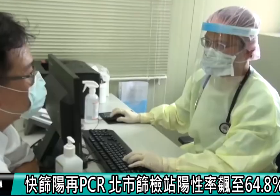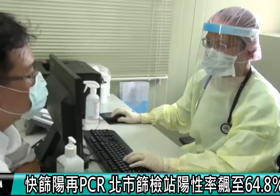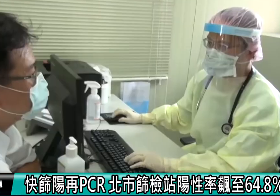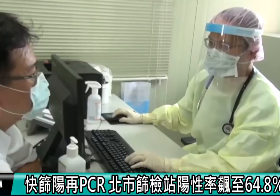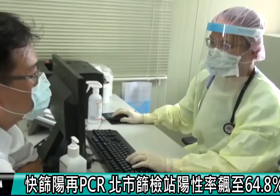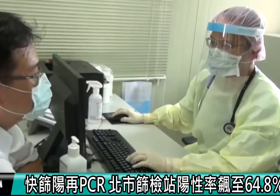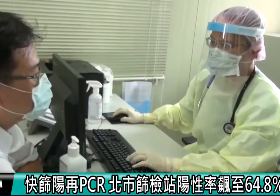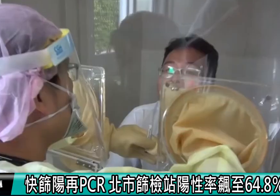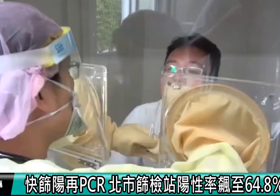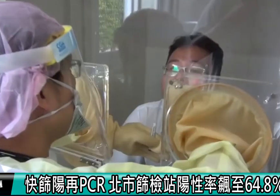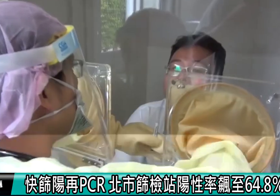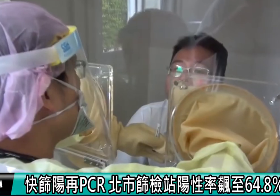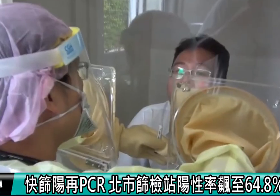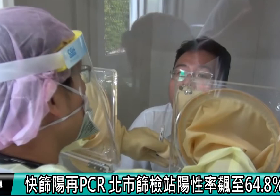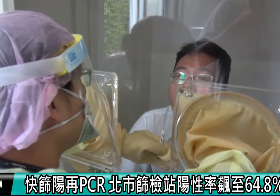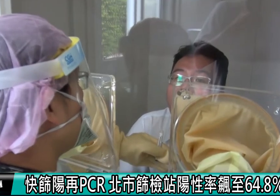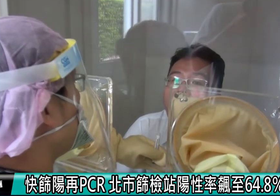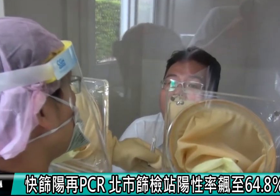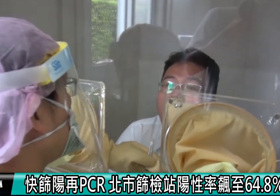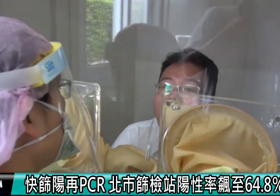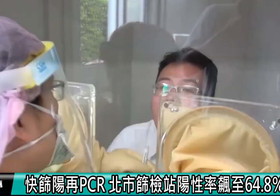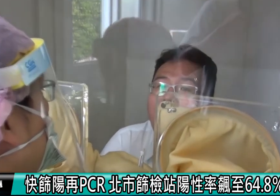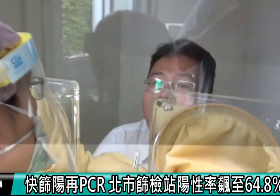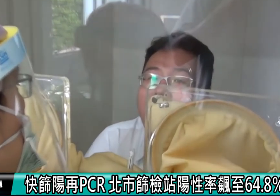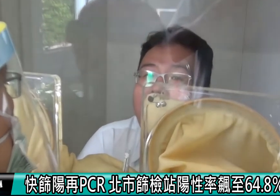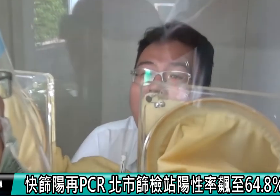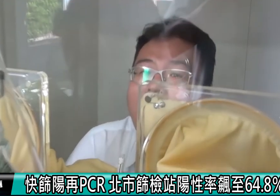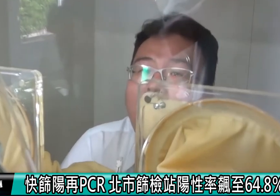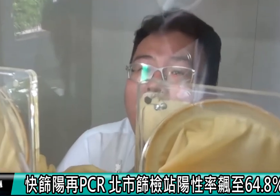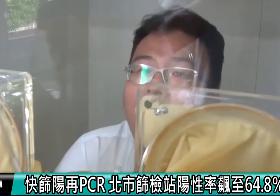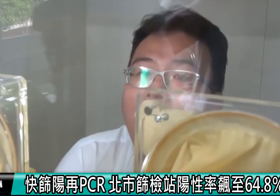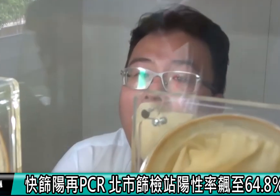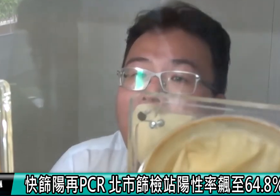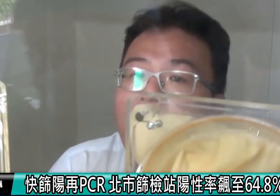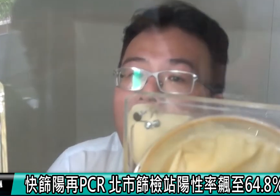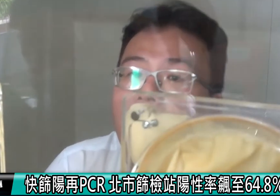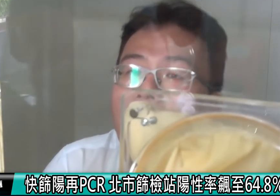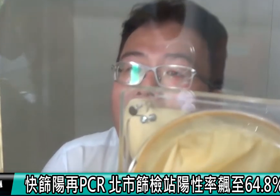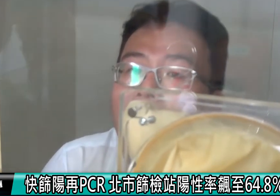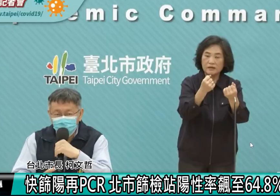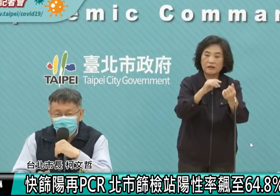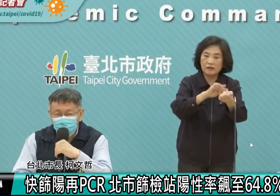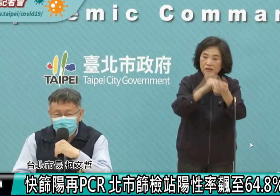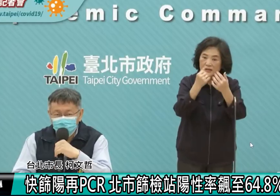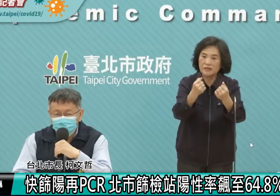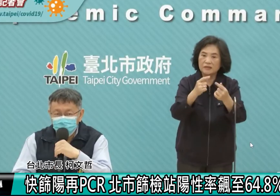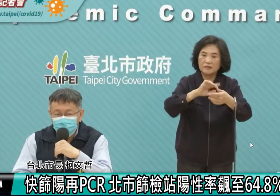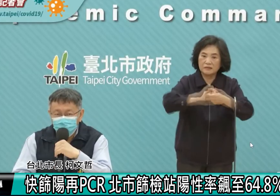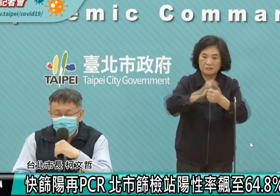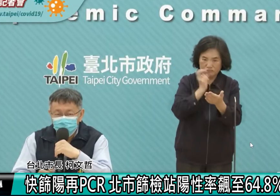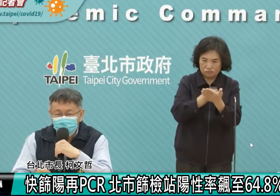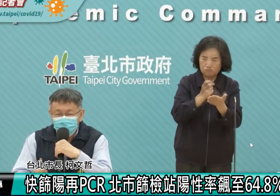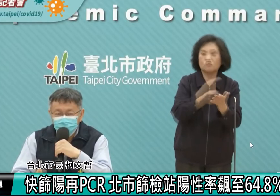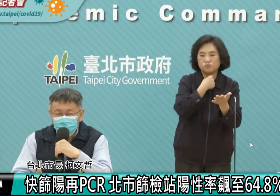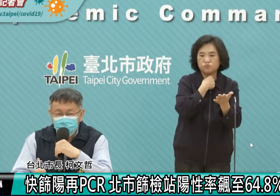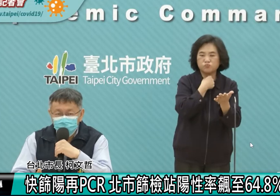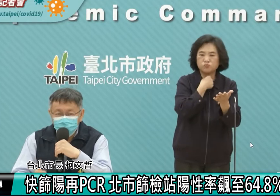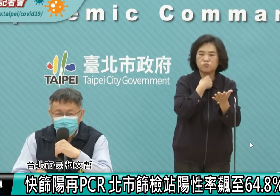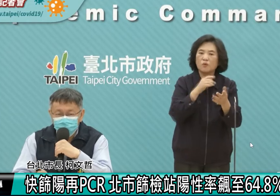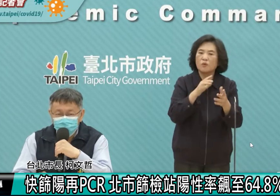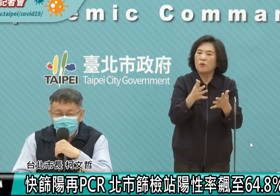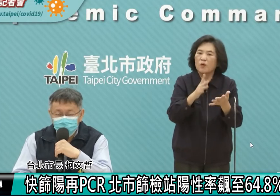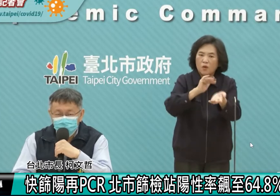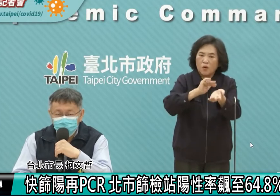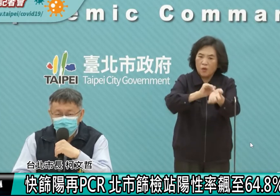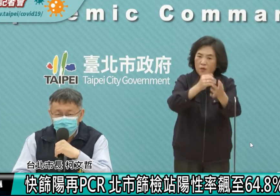谣。 从现在开始哦。住院的适应症要拉高了，这门槛要拉高。什么情形下